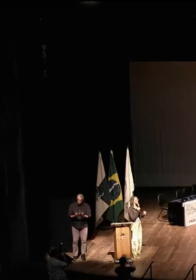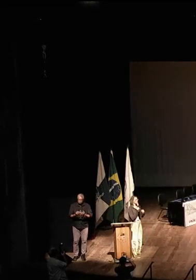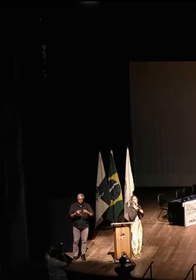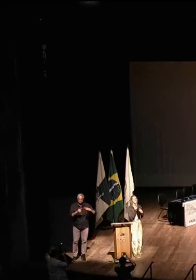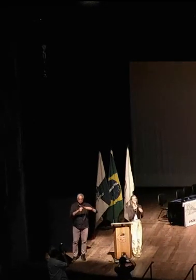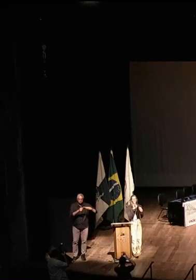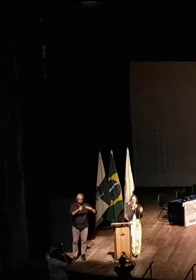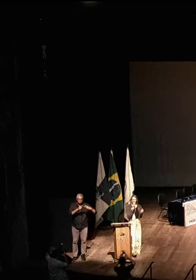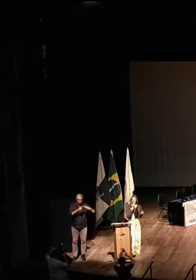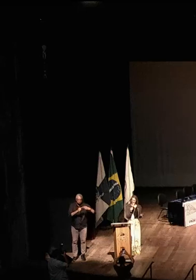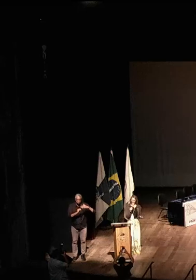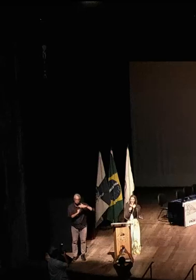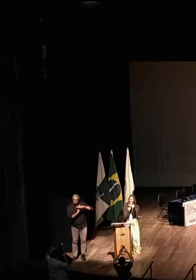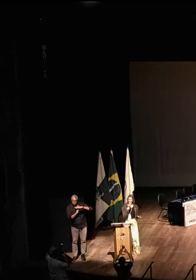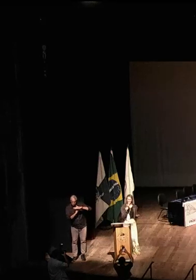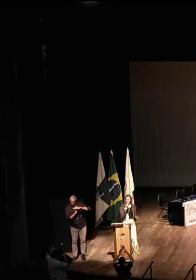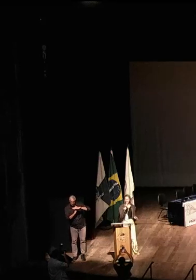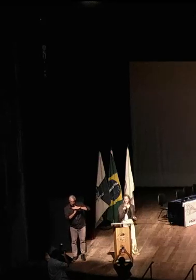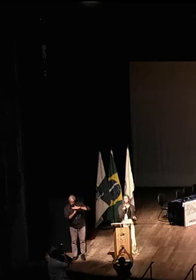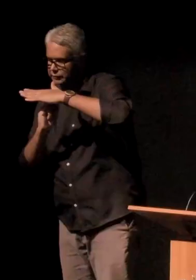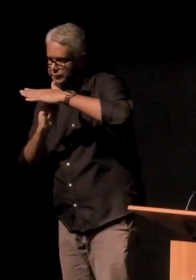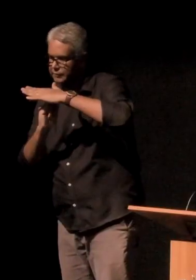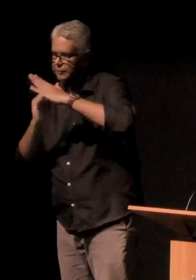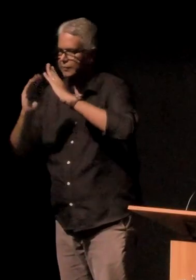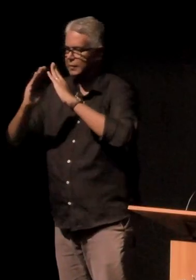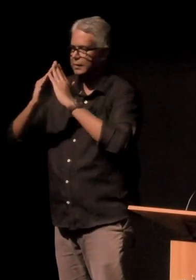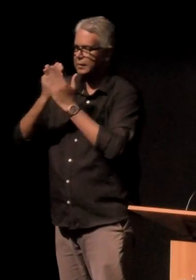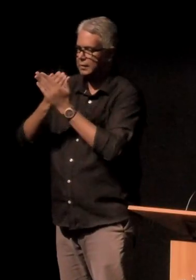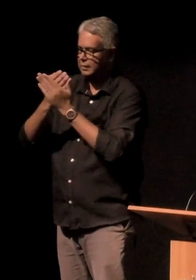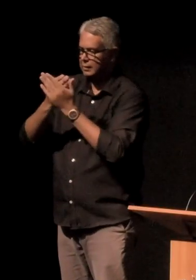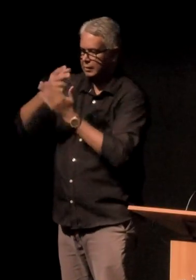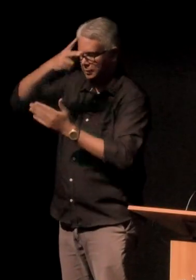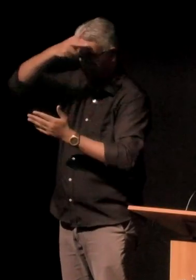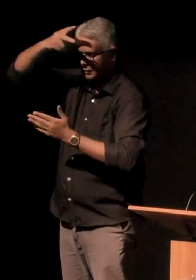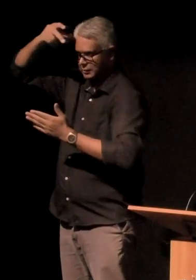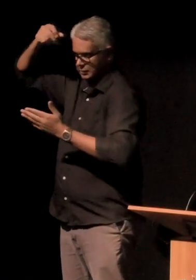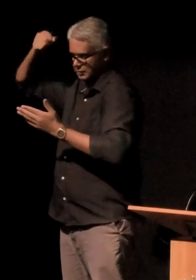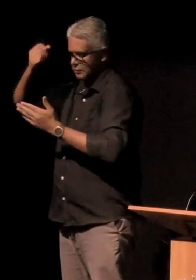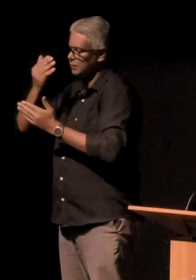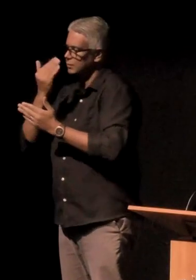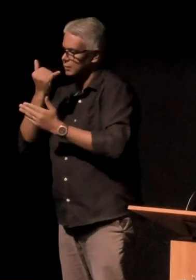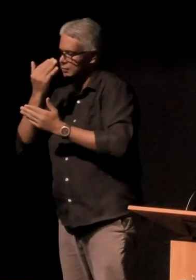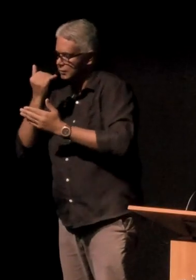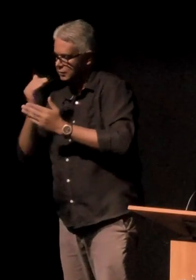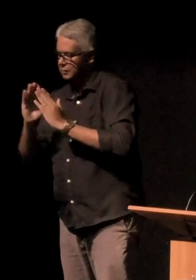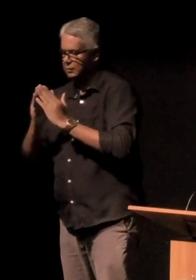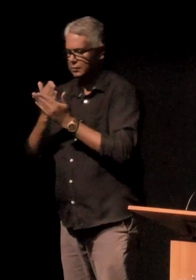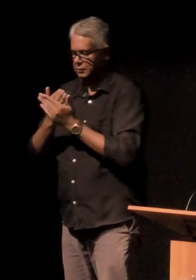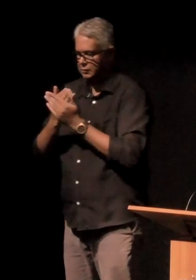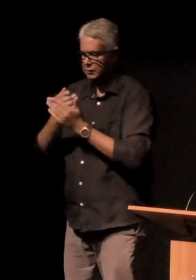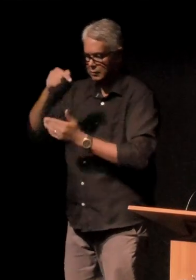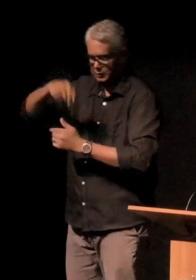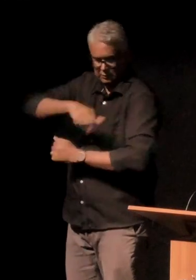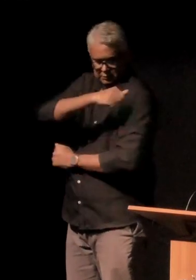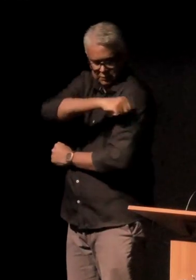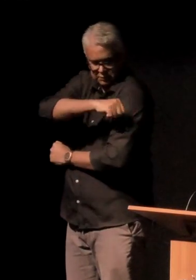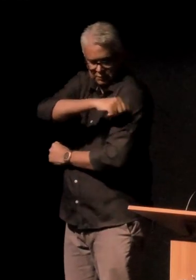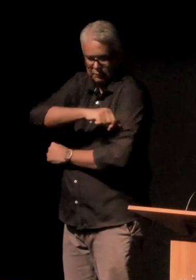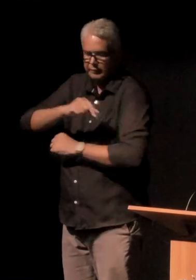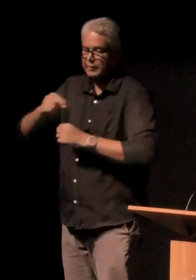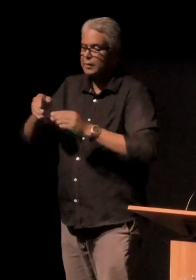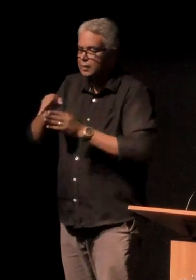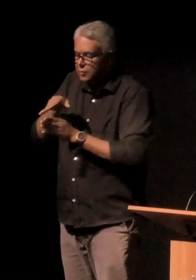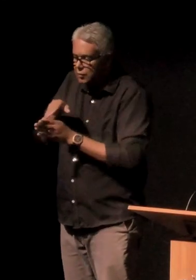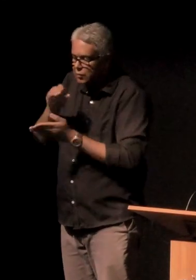instituições a rede estadual de alimentação nutrição escolar Riane que é uma rede aqui do Estado do Rio de Janeiro e